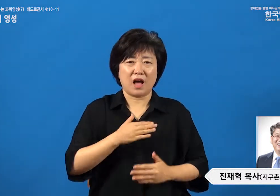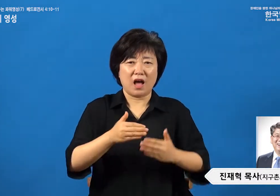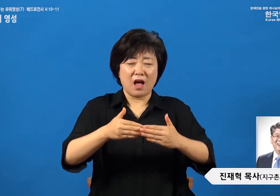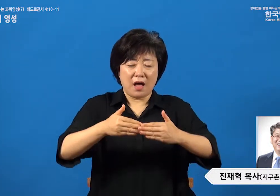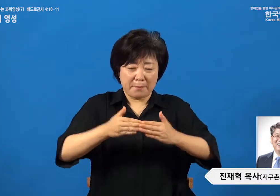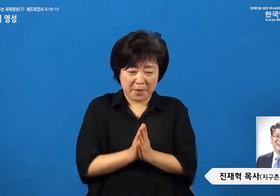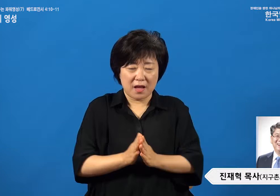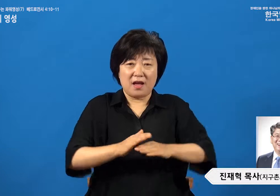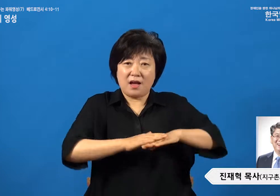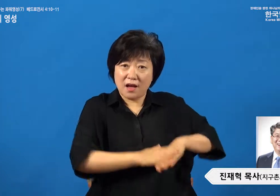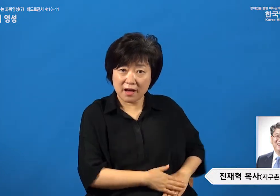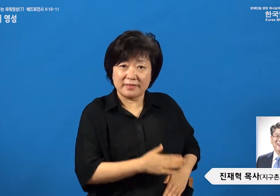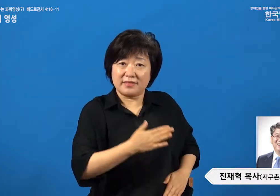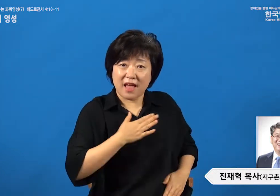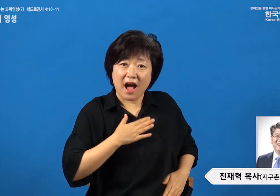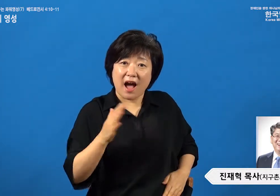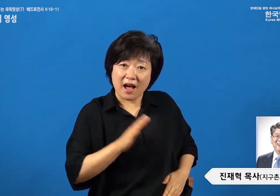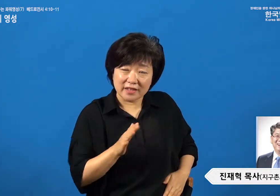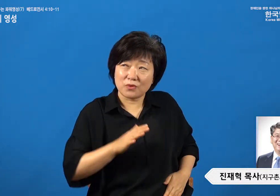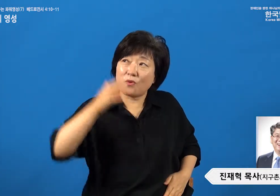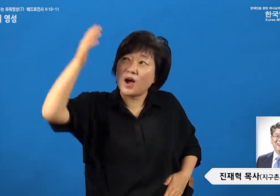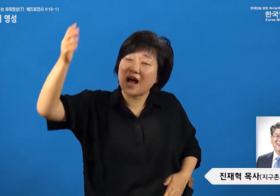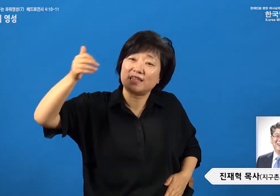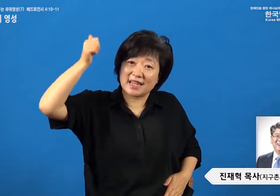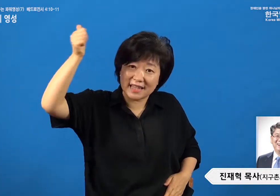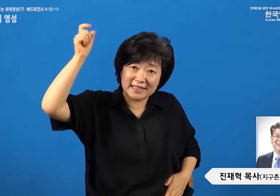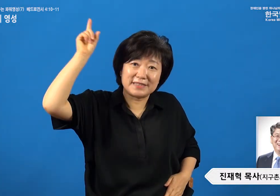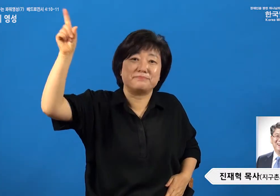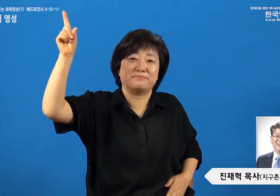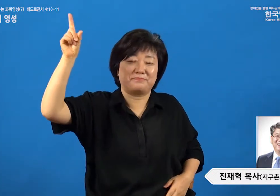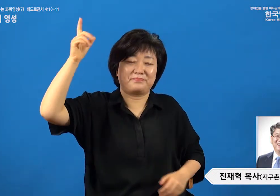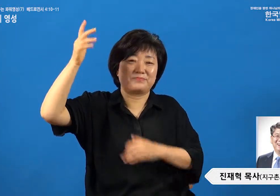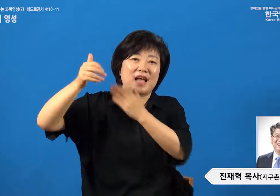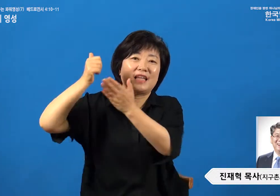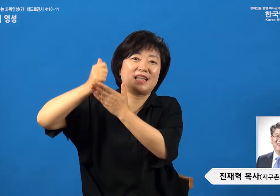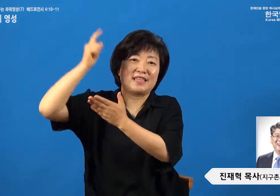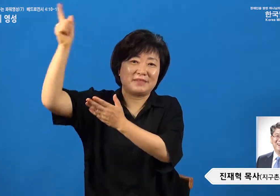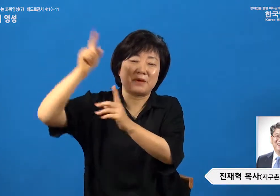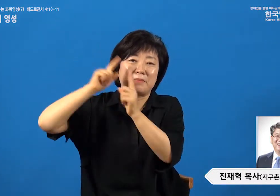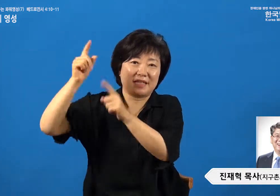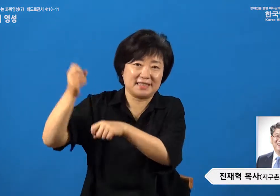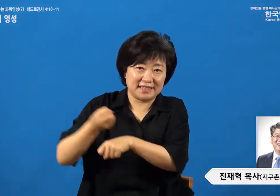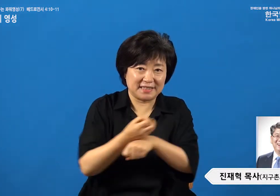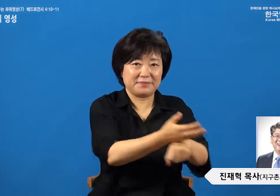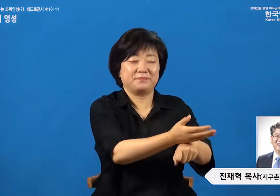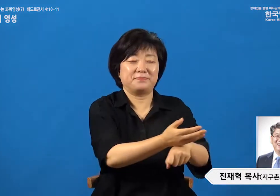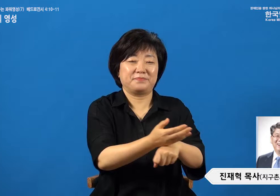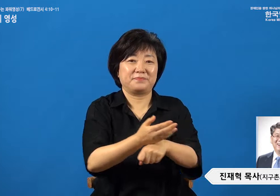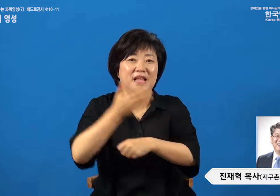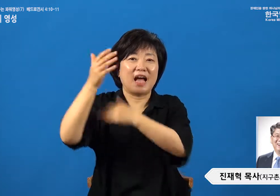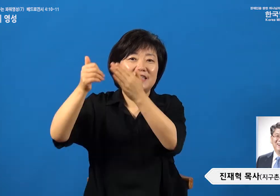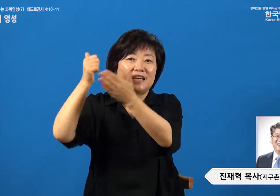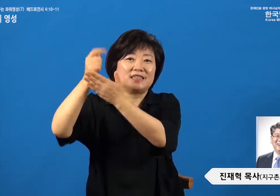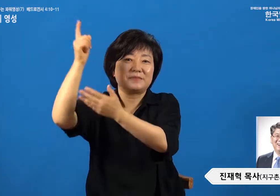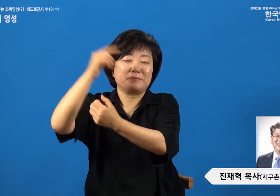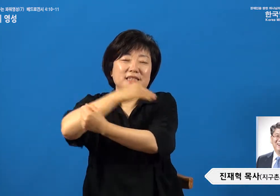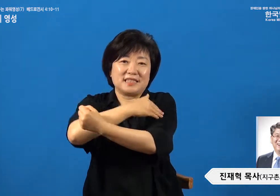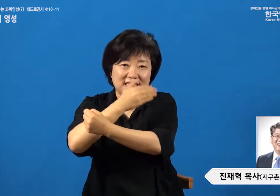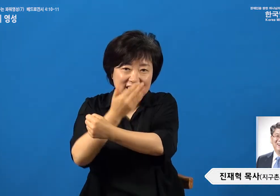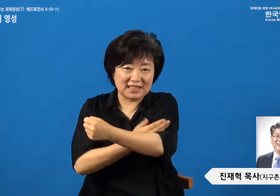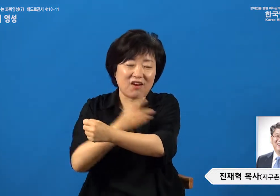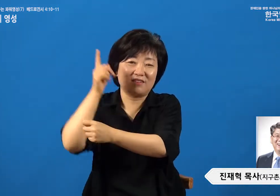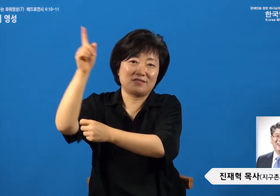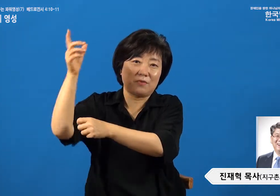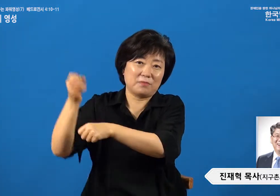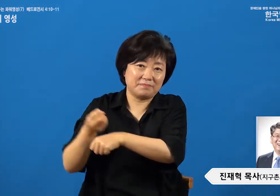내가 합니다. 내가 아닙니다. 성경은 말씀합니다. 하나님의 말씀으로, 하나님의